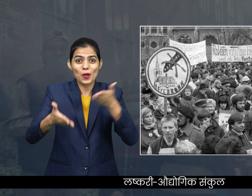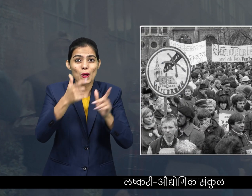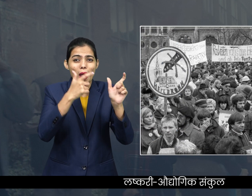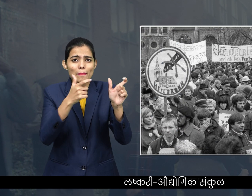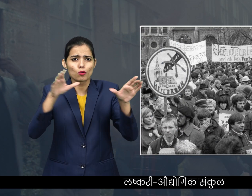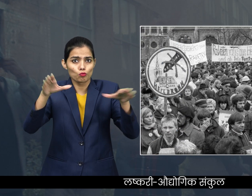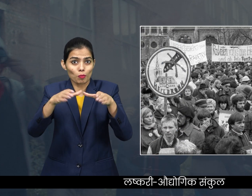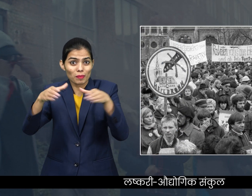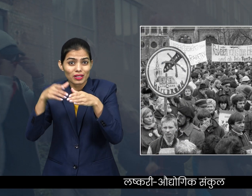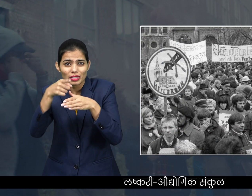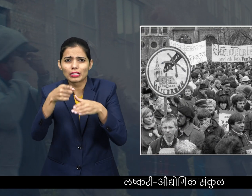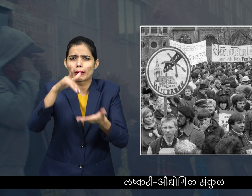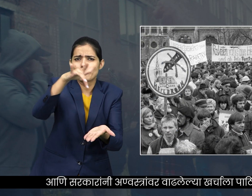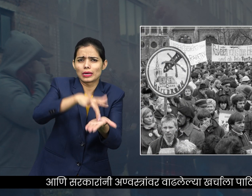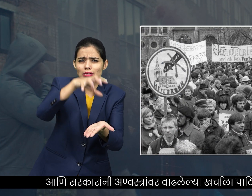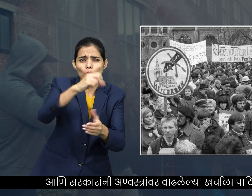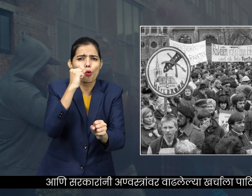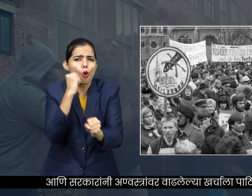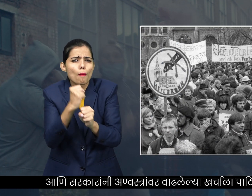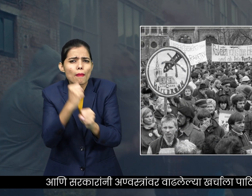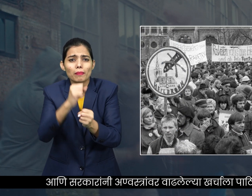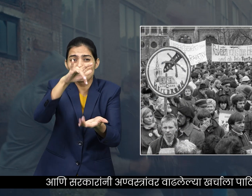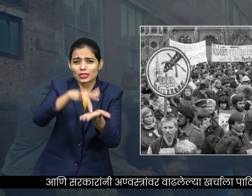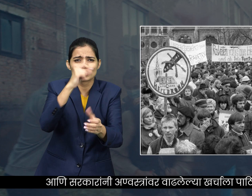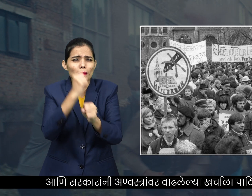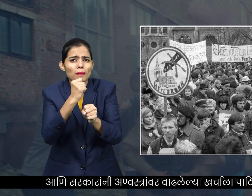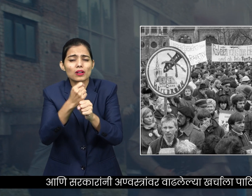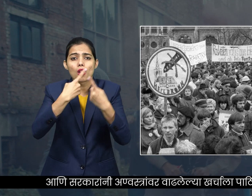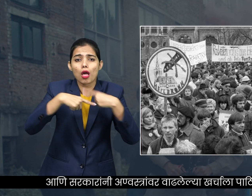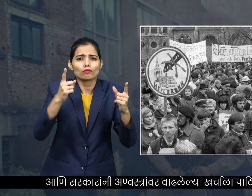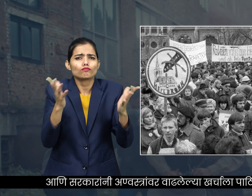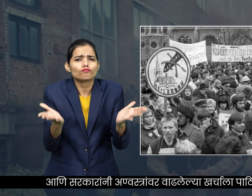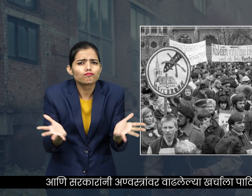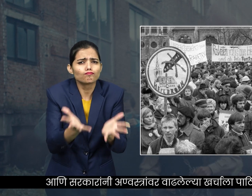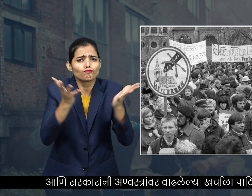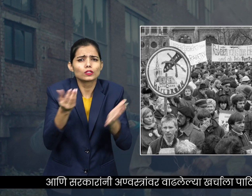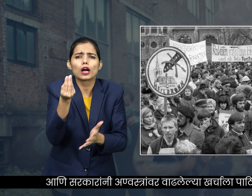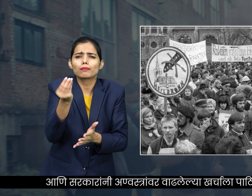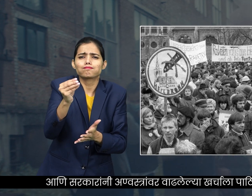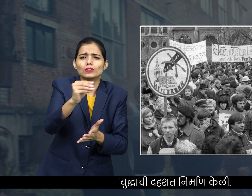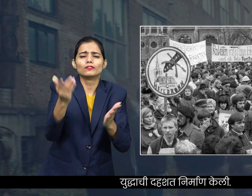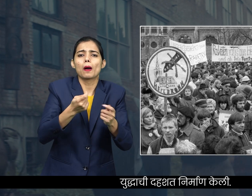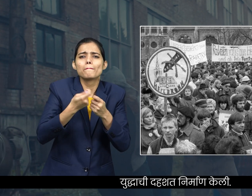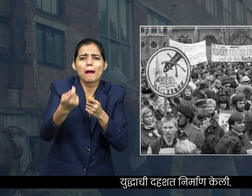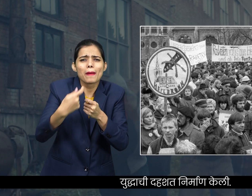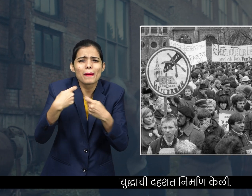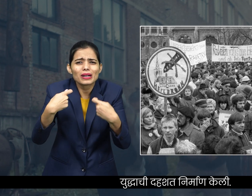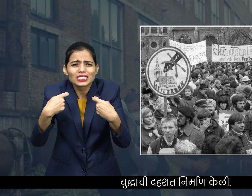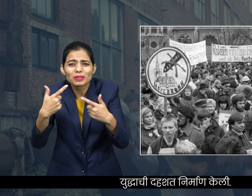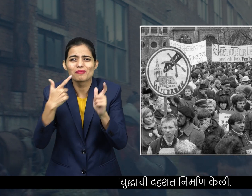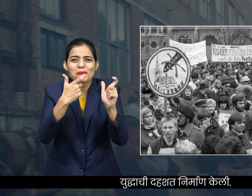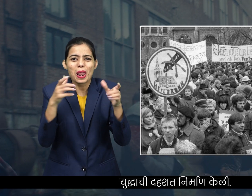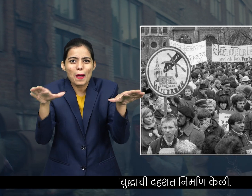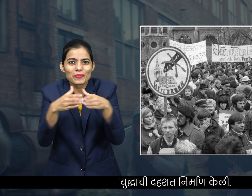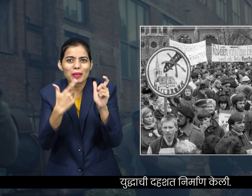लष्करी औद्योगिक संकुल आणि सरकारांनी अण्वस्त्रांवर वाढवलेल्या खर्चाला पाठिंबा देण्यासाठी युद्धाची दहशत